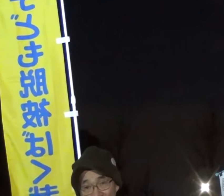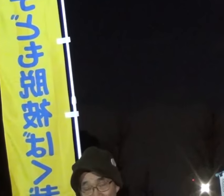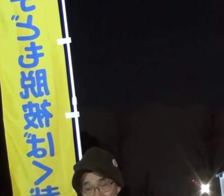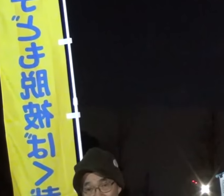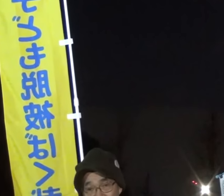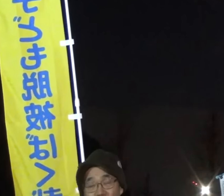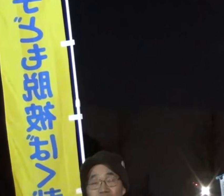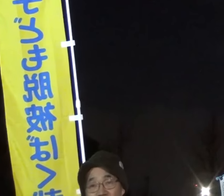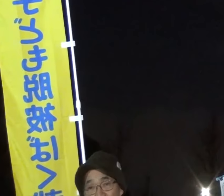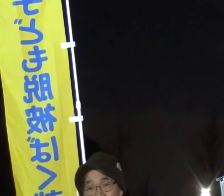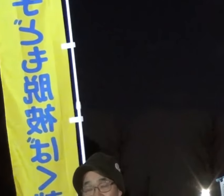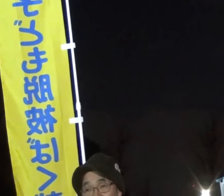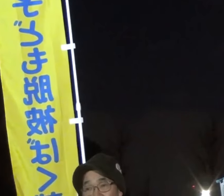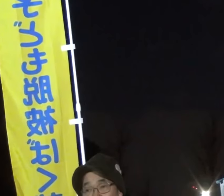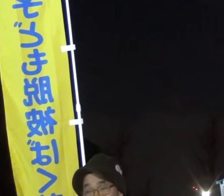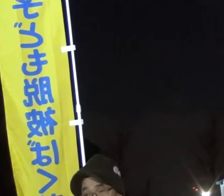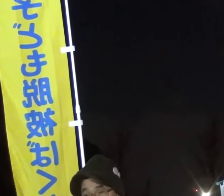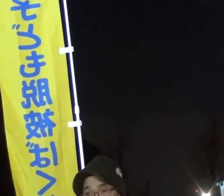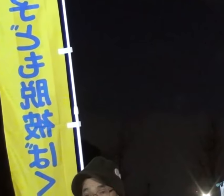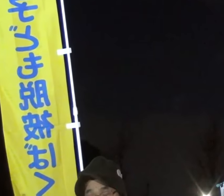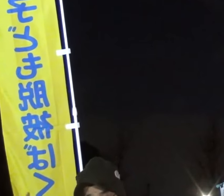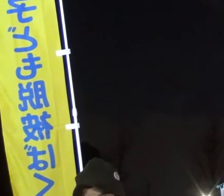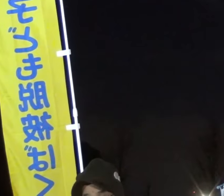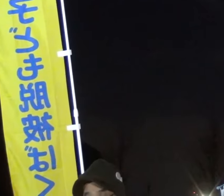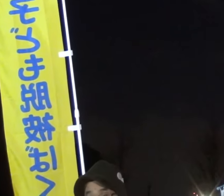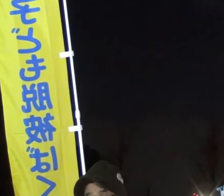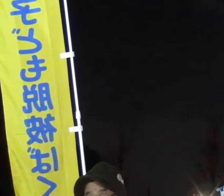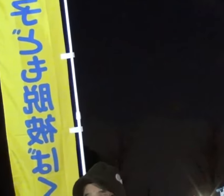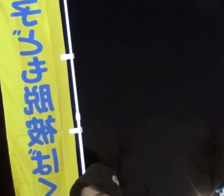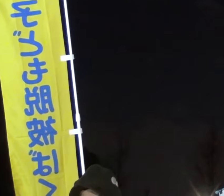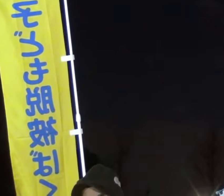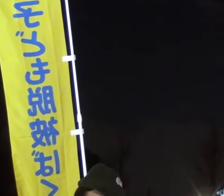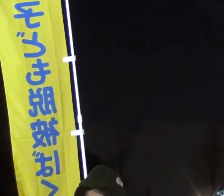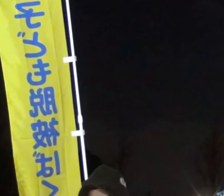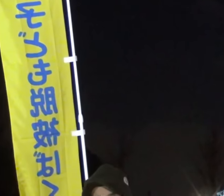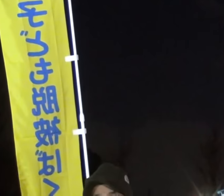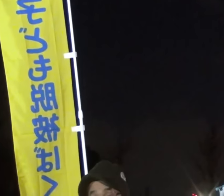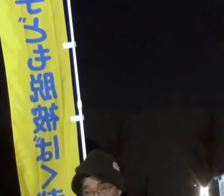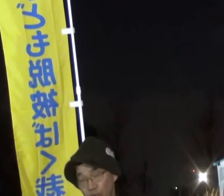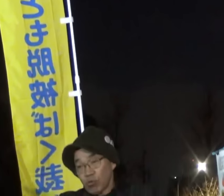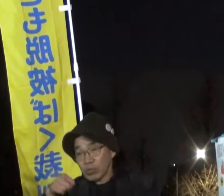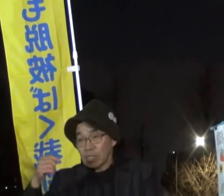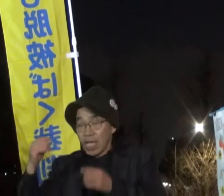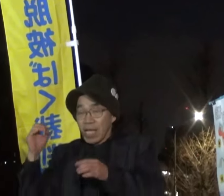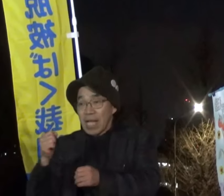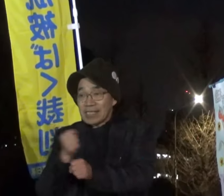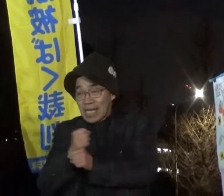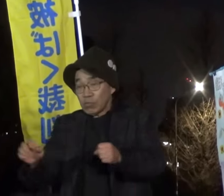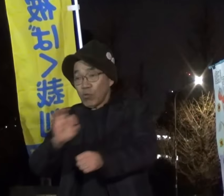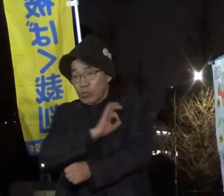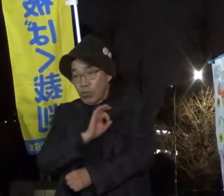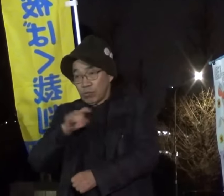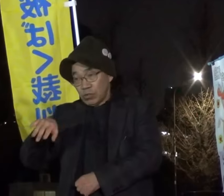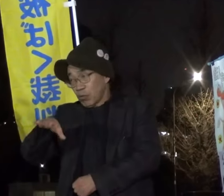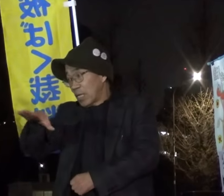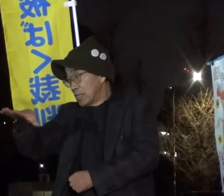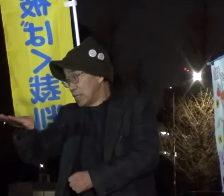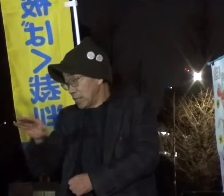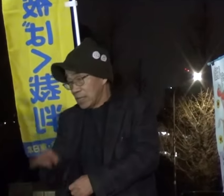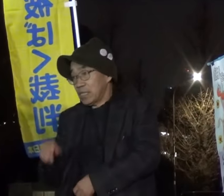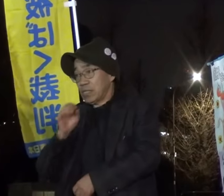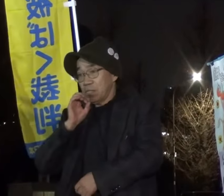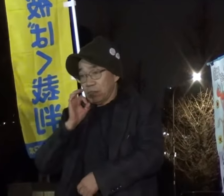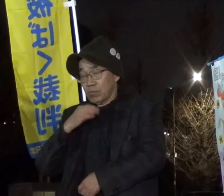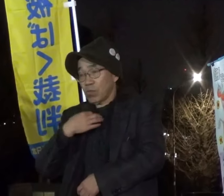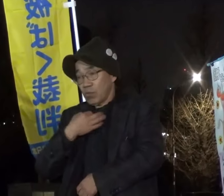業員がいっぱい入ってくるんですね。その作業員の方たちに対して、訴えています。訴える内容は、あなたたちの仕事は今